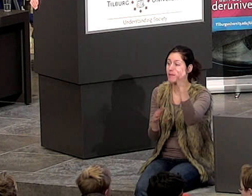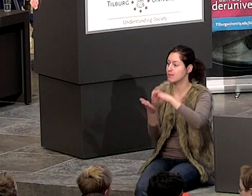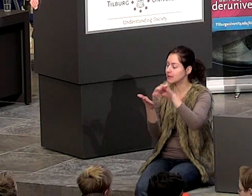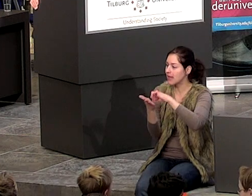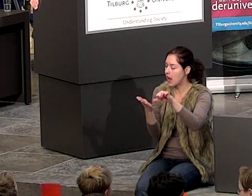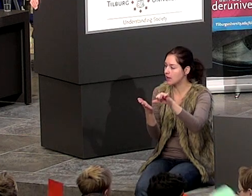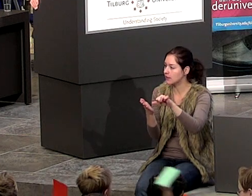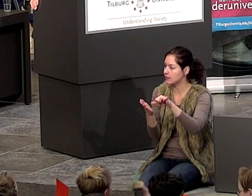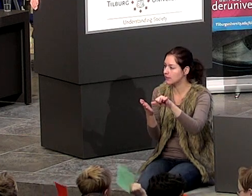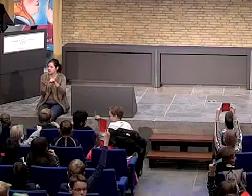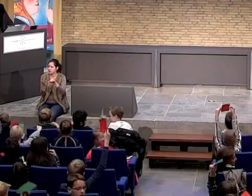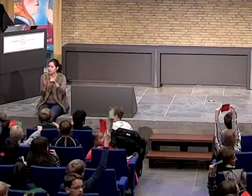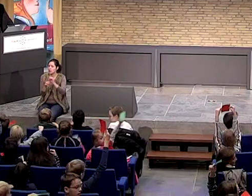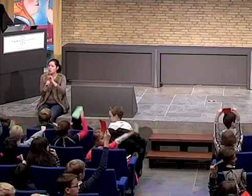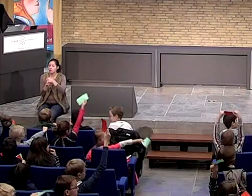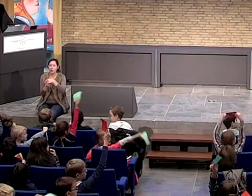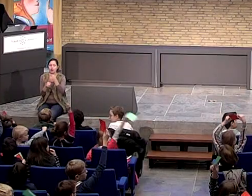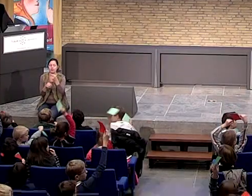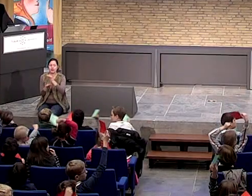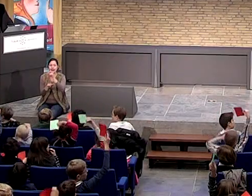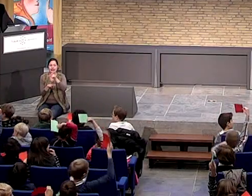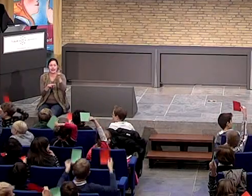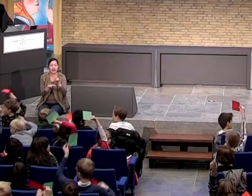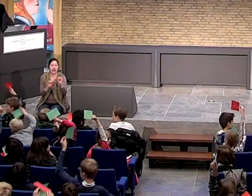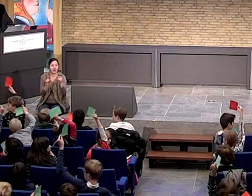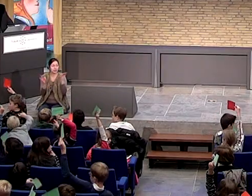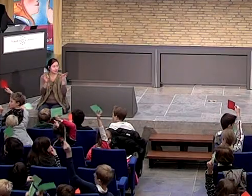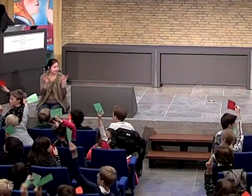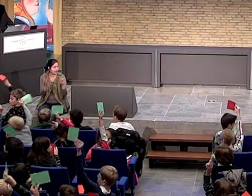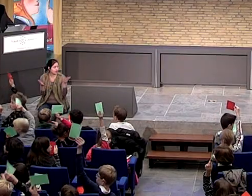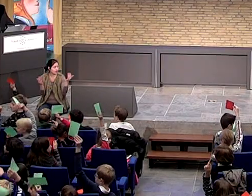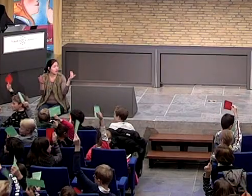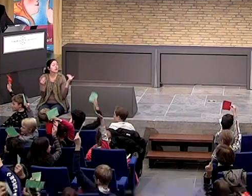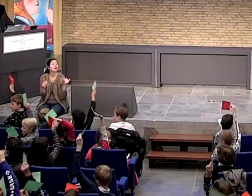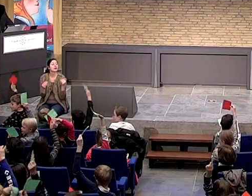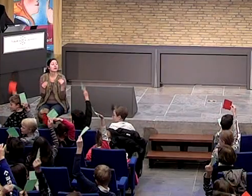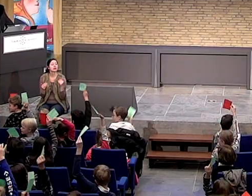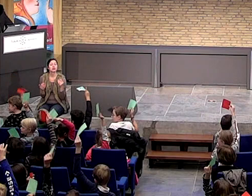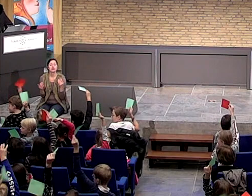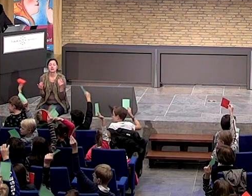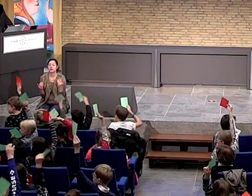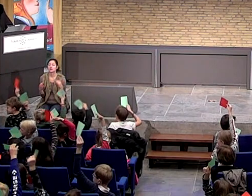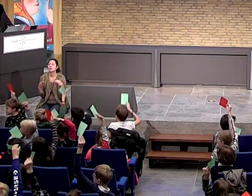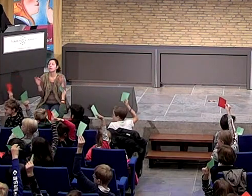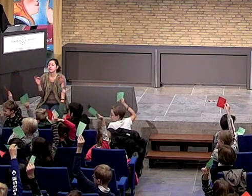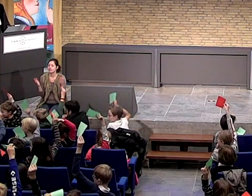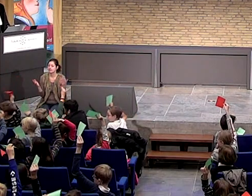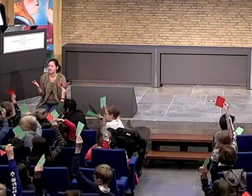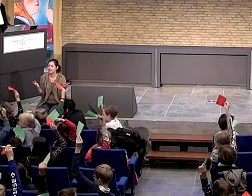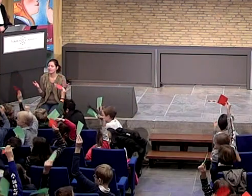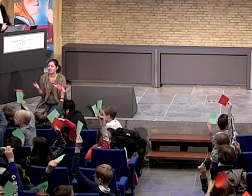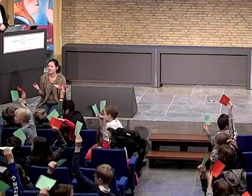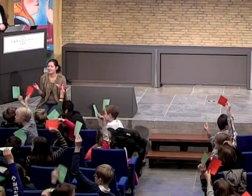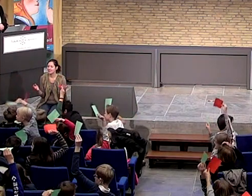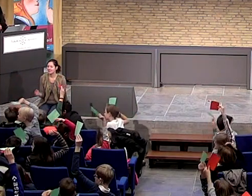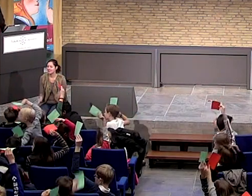vinden. Mag ik ook de handen van de leraren even zien? Ja, van wie heb jij dat groene kaartje gepikt?